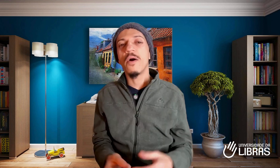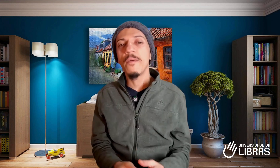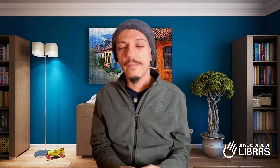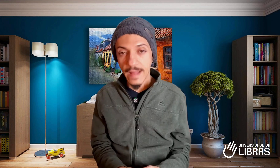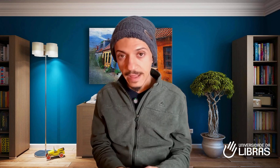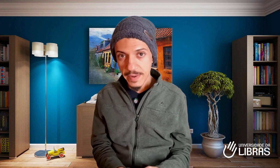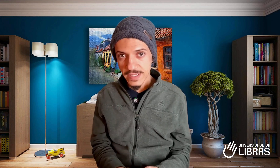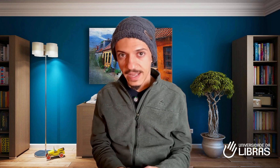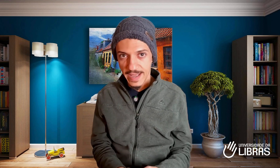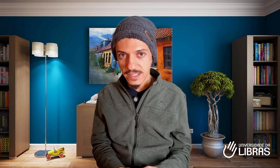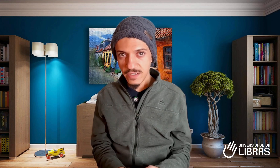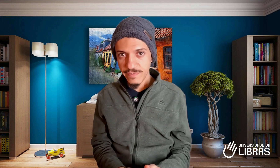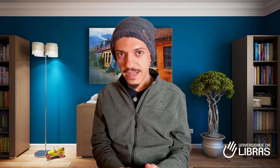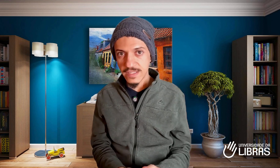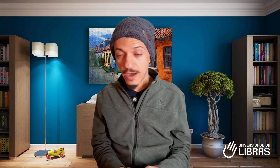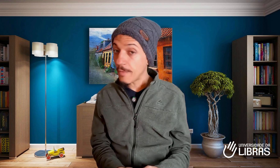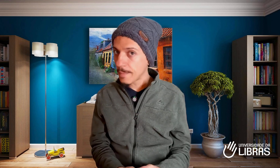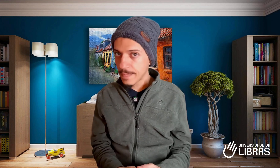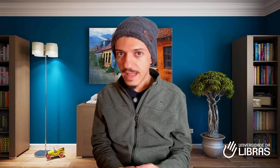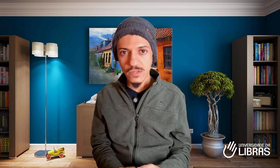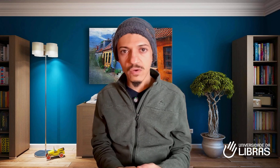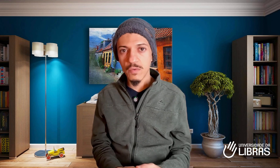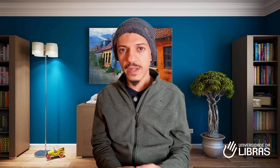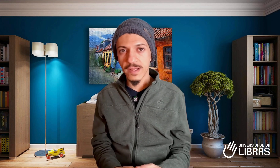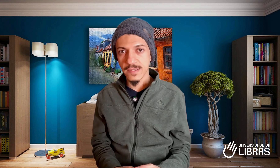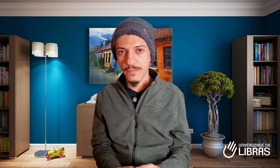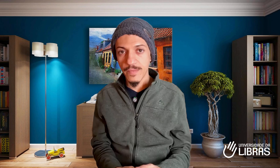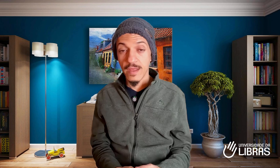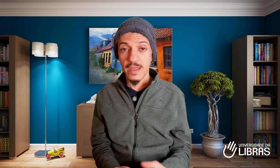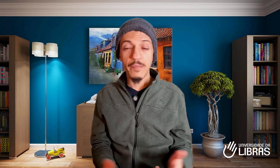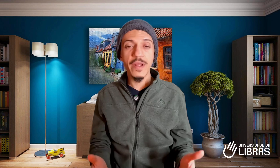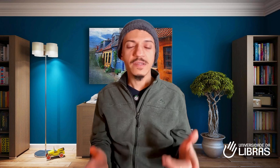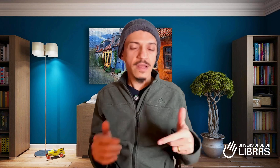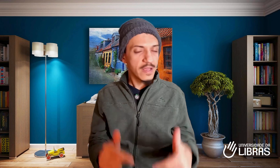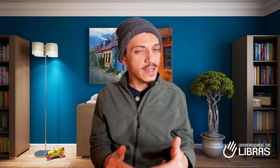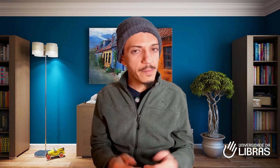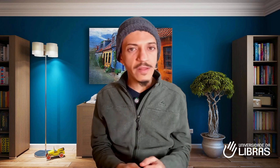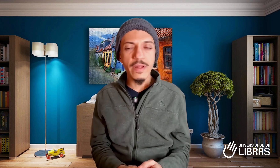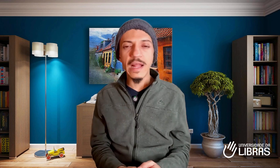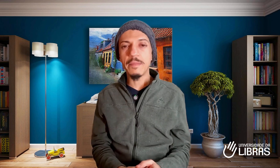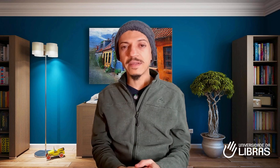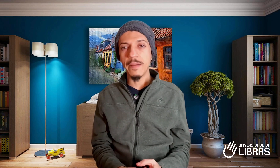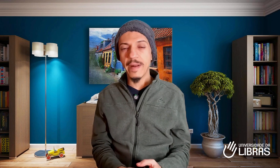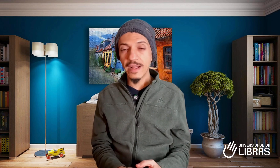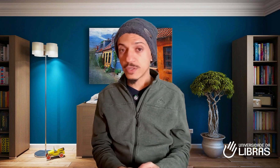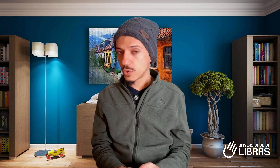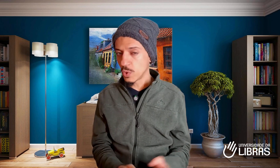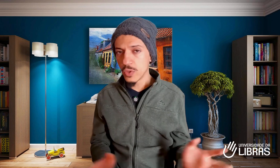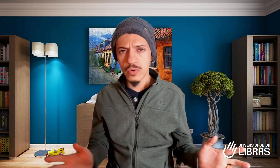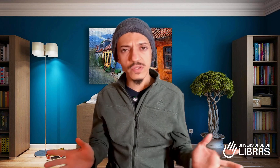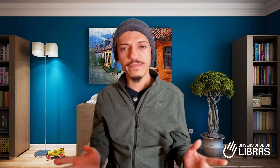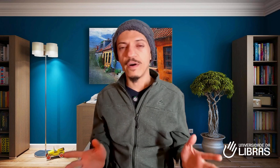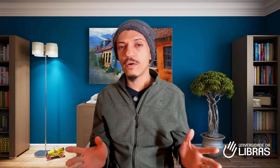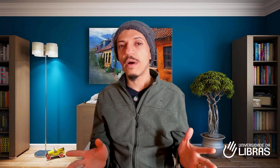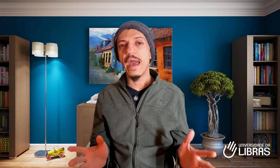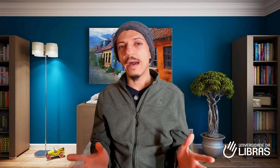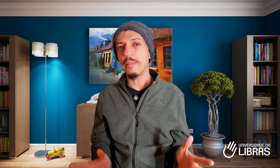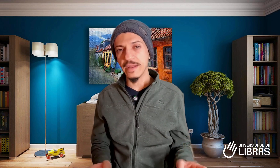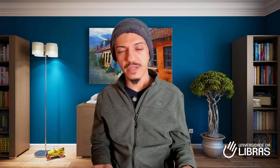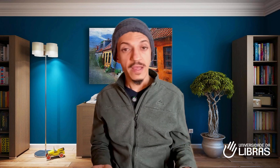da Libras, esse diferencial na sua comunicação. E é por isso que na mentoria Libras na Prática, todo o nosso foco é na prática. Embora